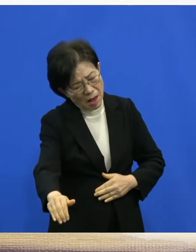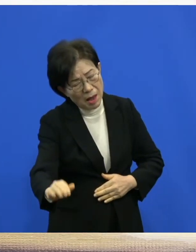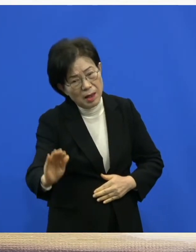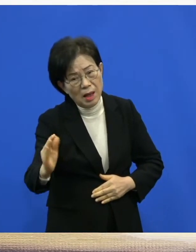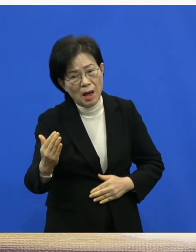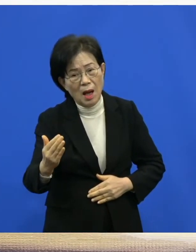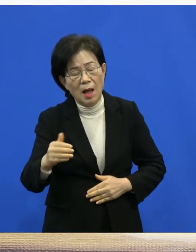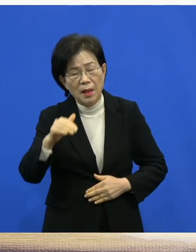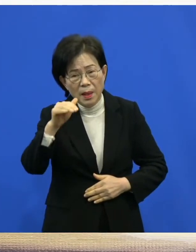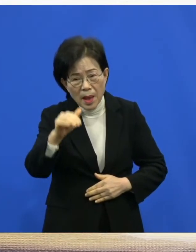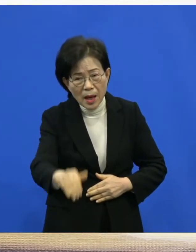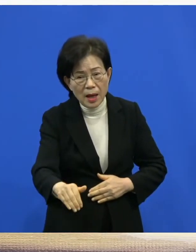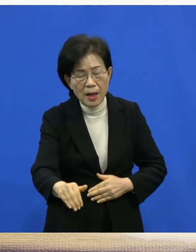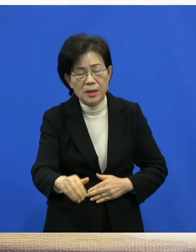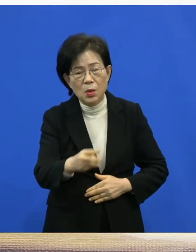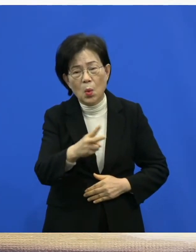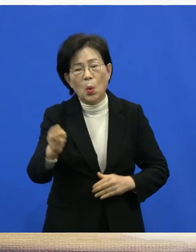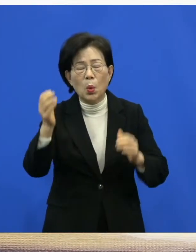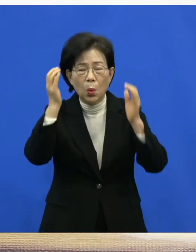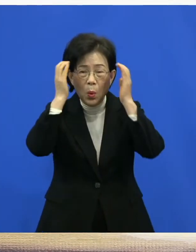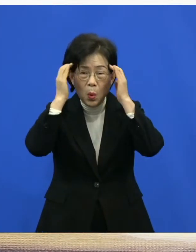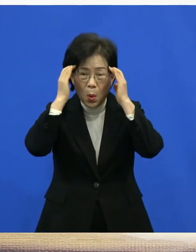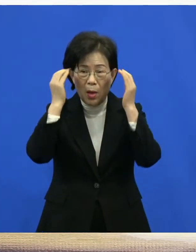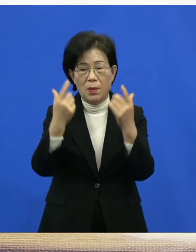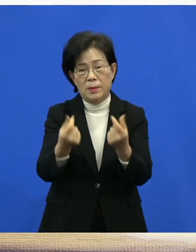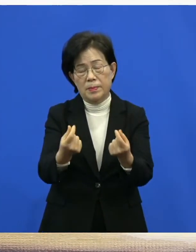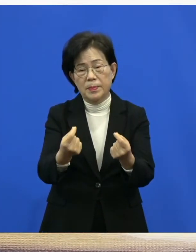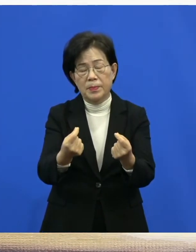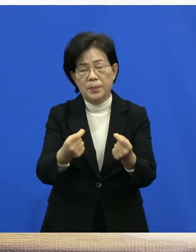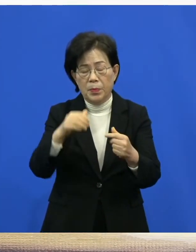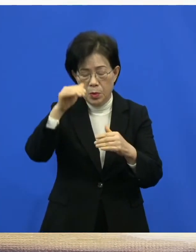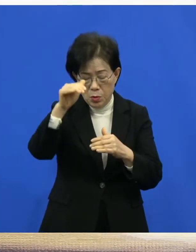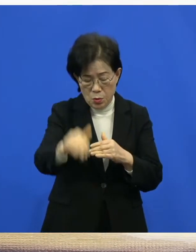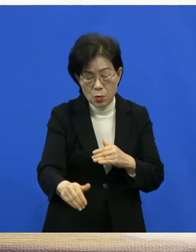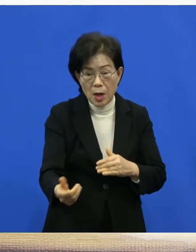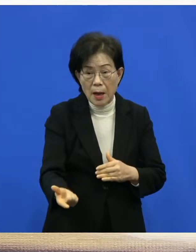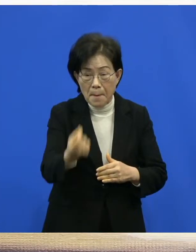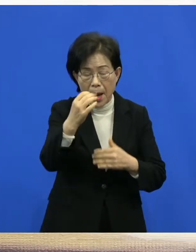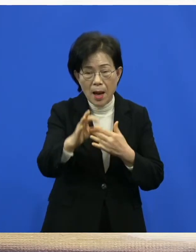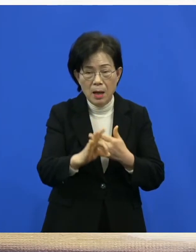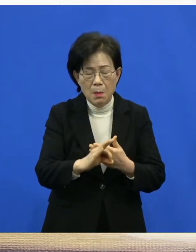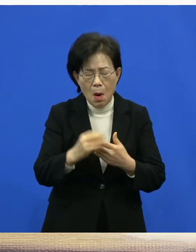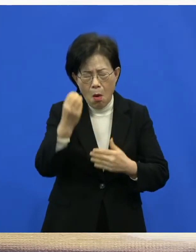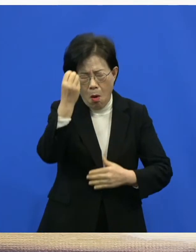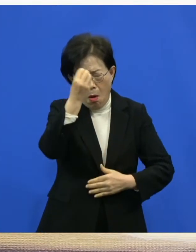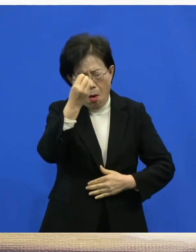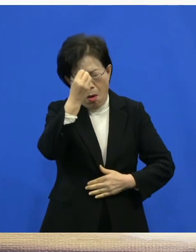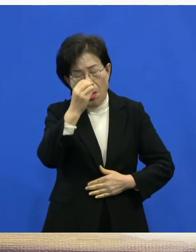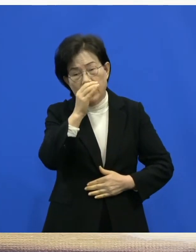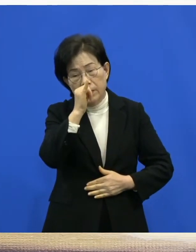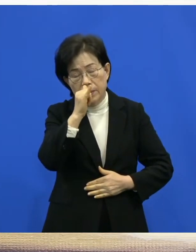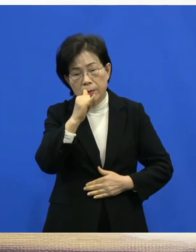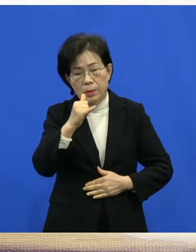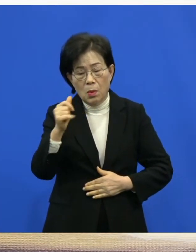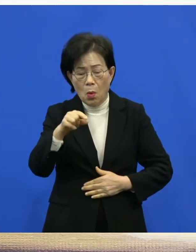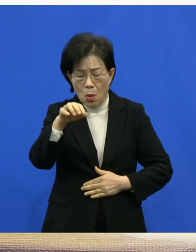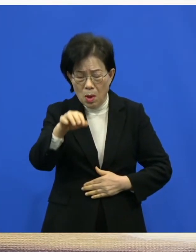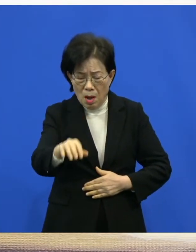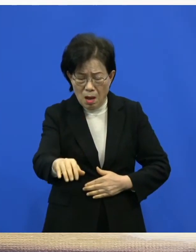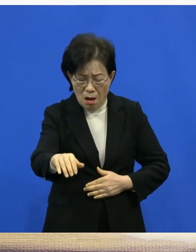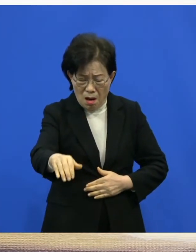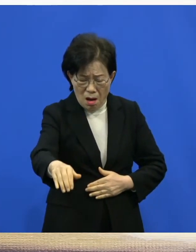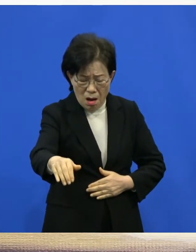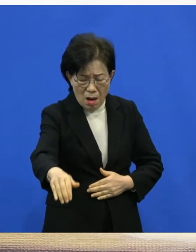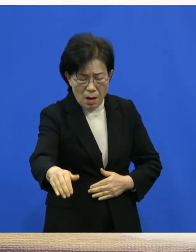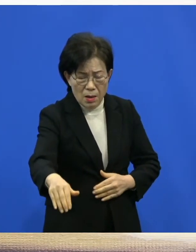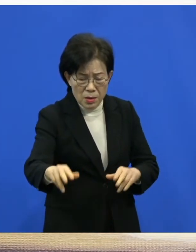이 내려가는 것은 고통입니다. 추락의 속도가 빠르면 현기증이 나죠. 어디까지 내려갈 것인가?